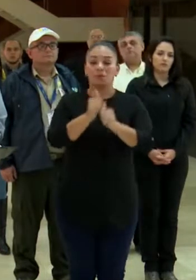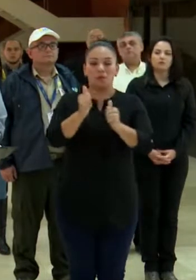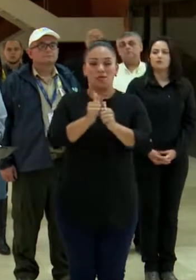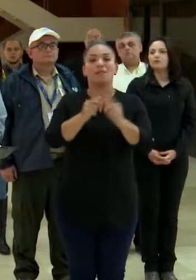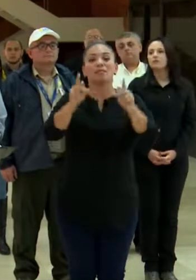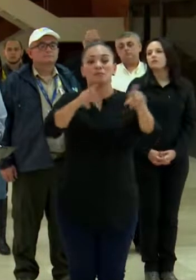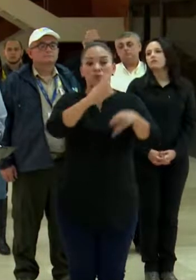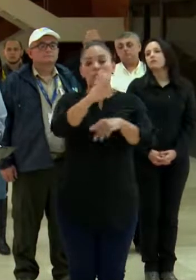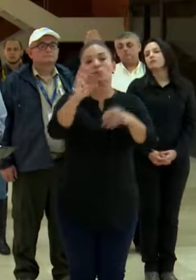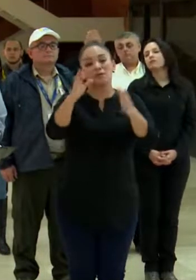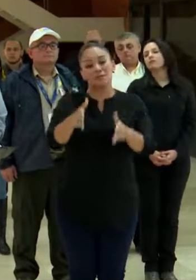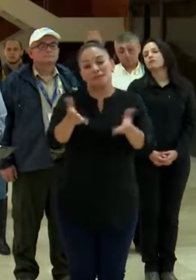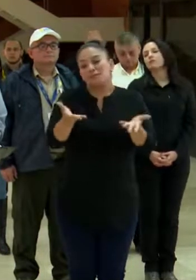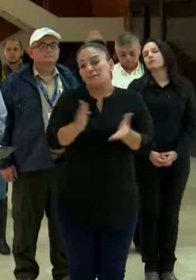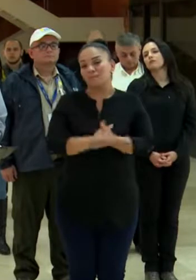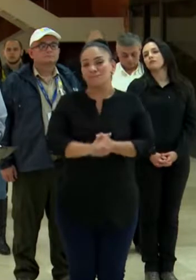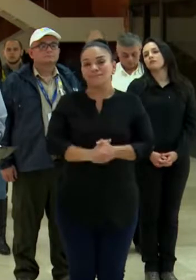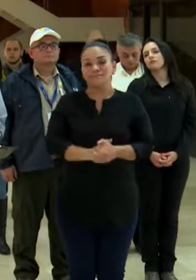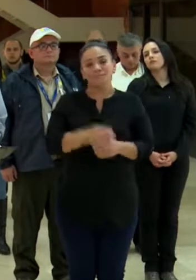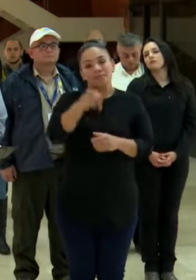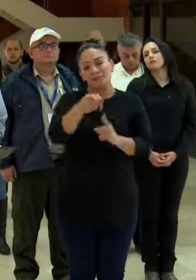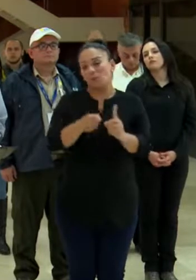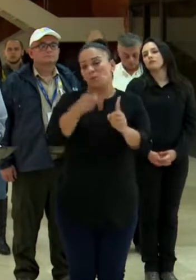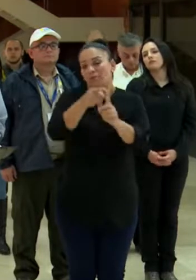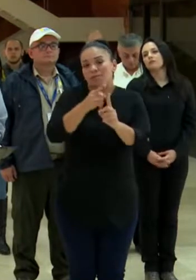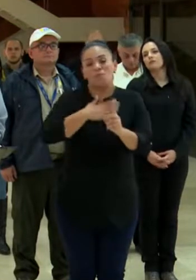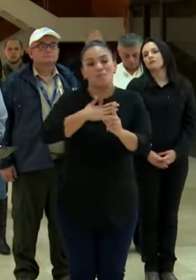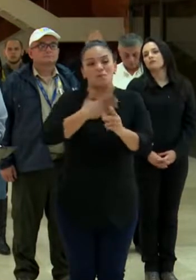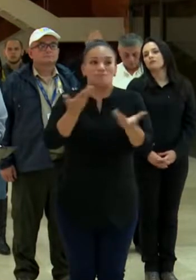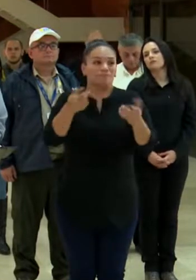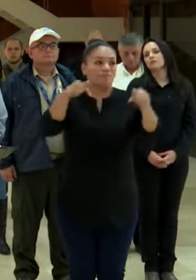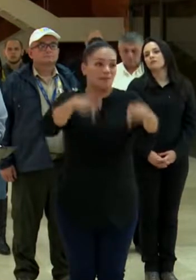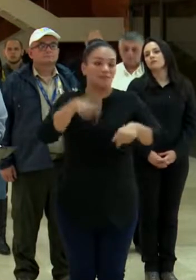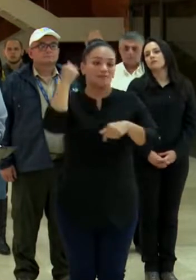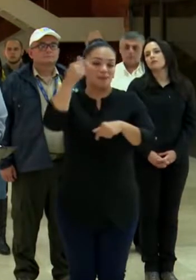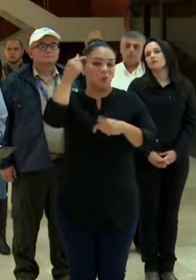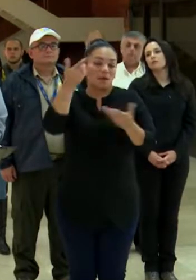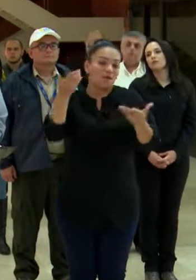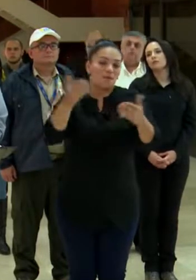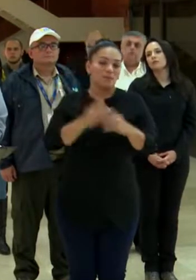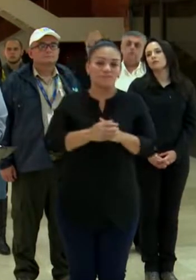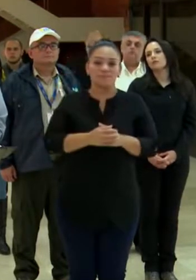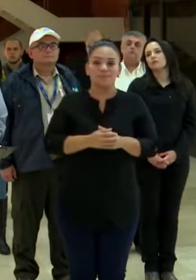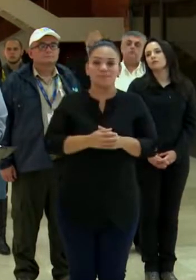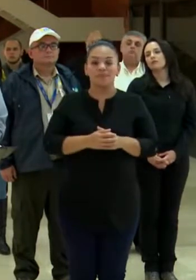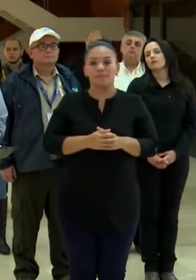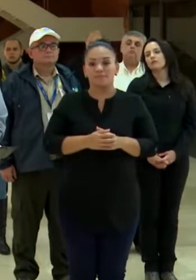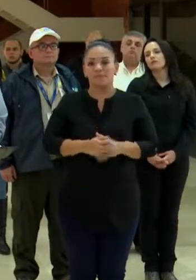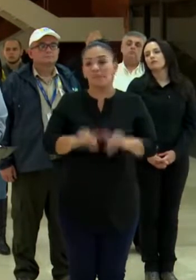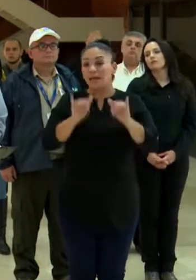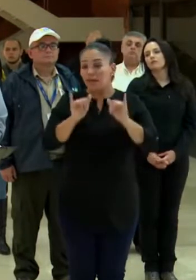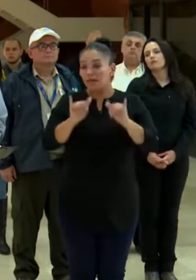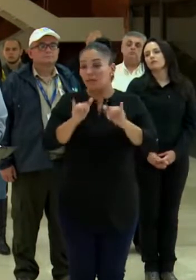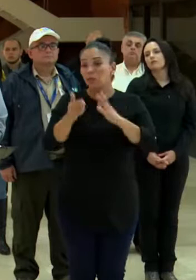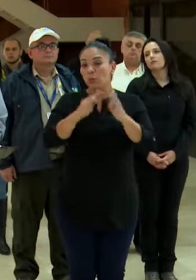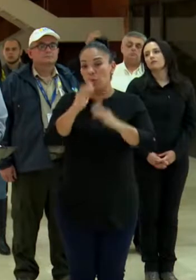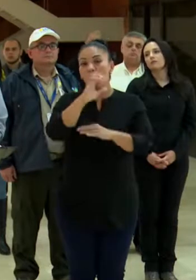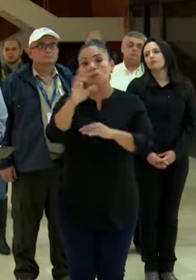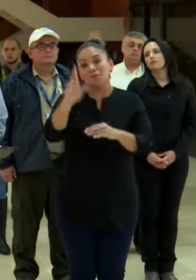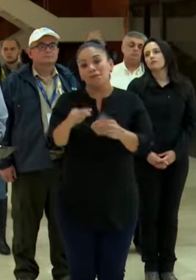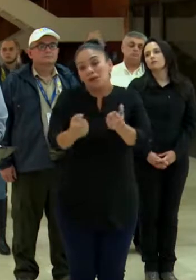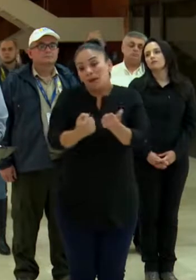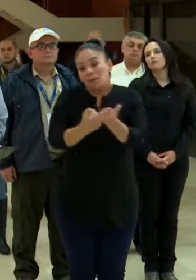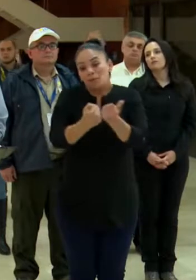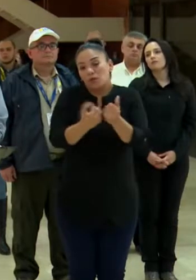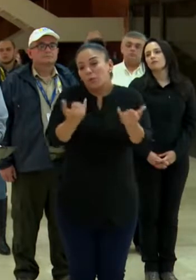los costarricenses, y ese es el norte que yo tengo fijado para este gobierno, y eso es lo que el pueblo de Costa Rica está